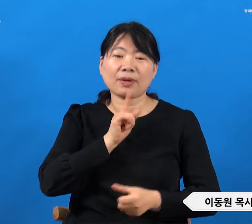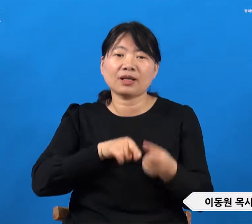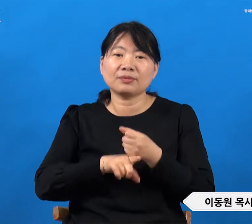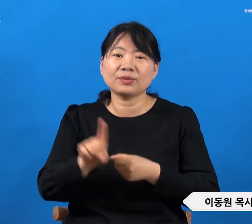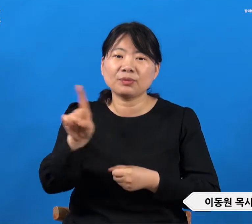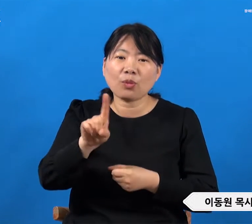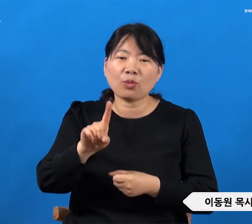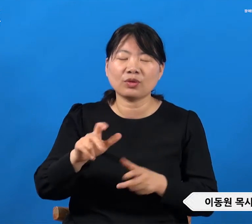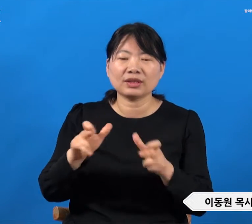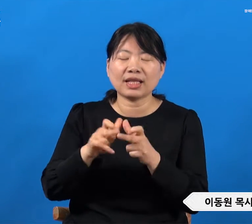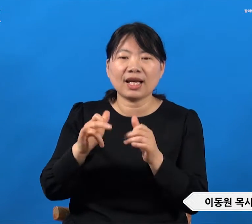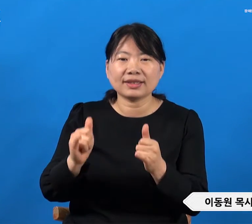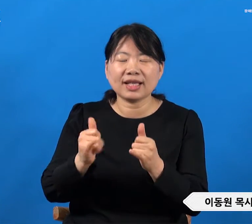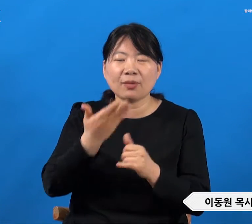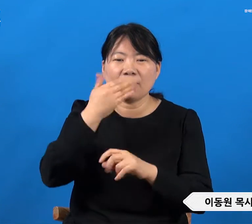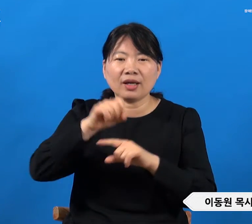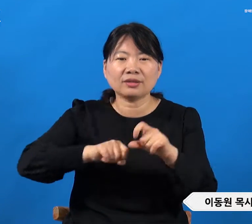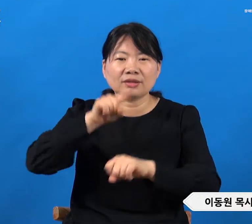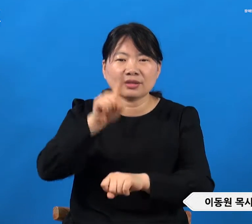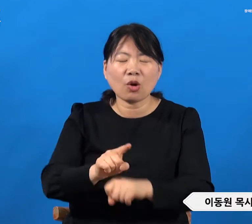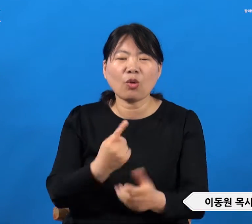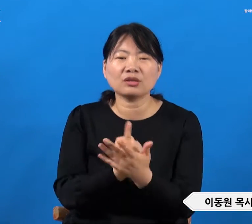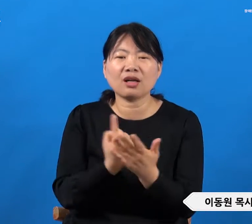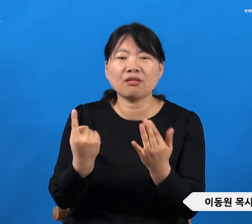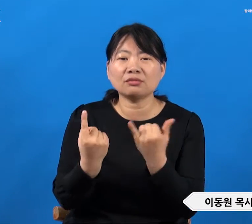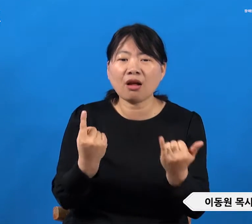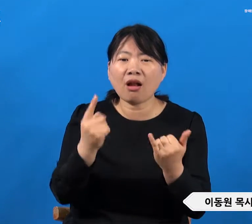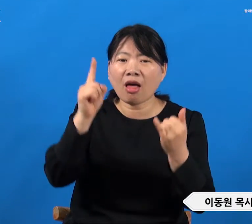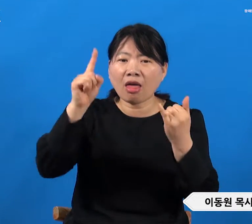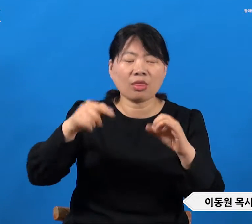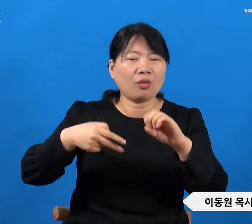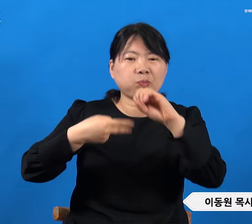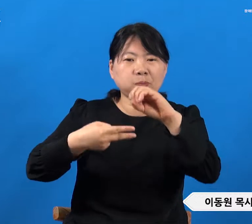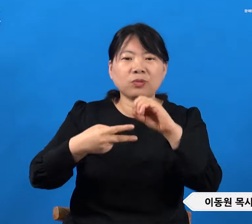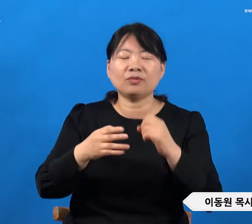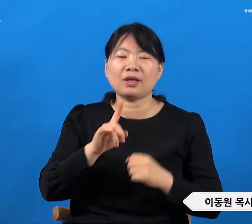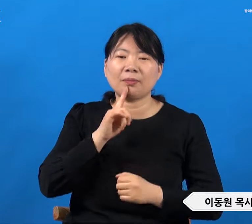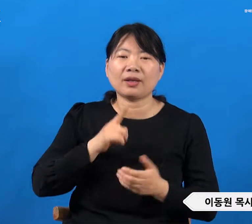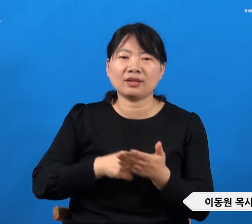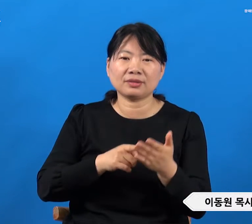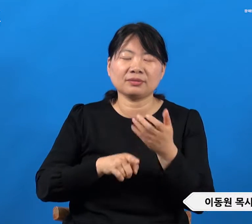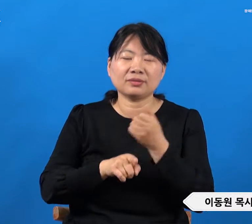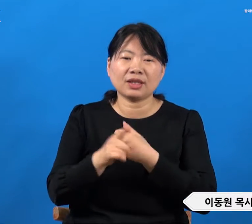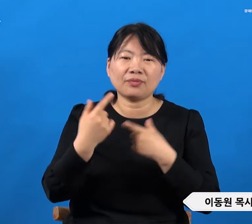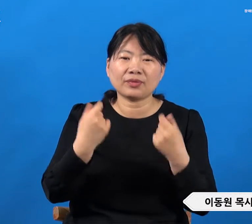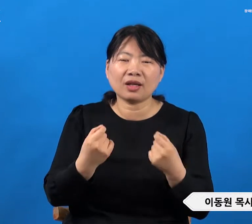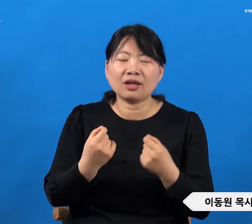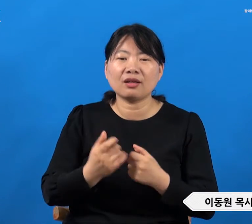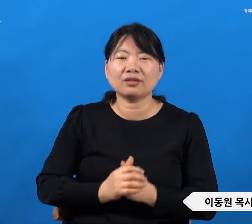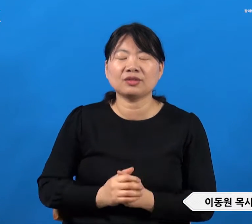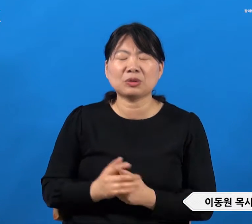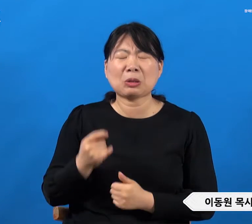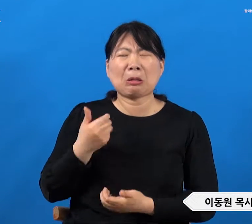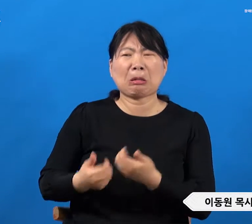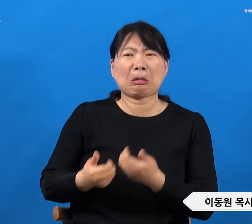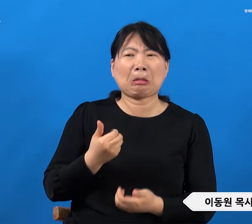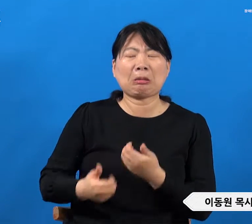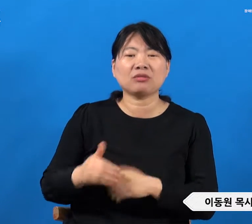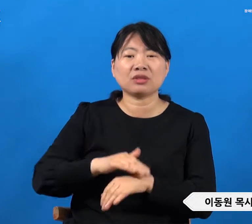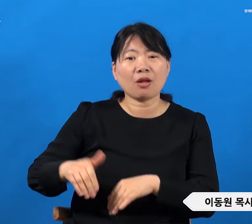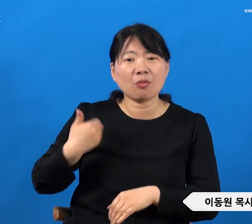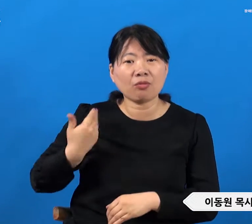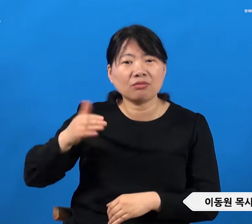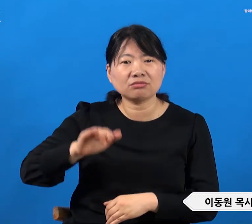말이냐면 장애의 가능성에서 예외인 사람은 아무도 없다는 것입니다. 조금 드리기가 거북한